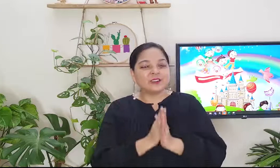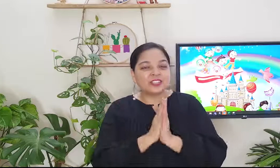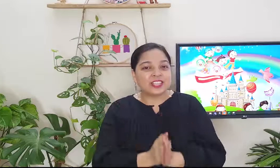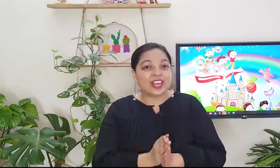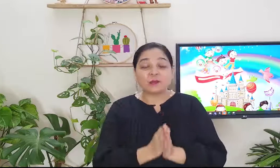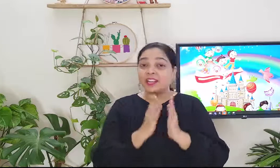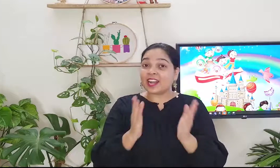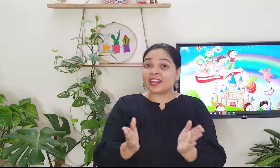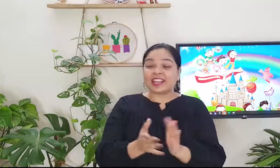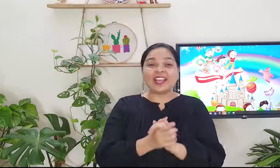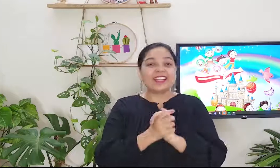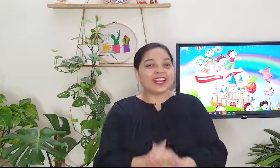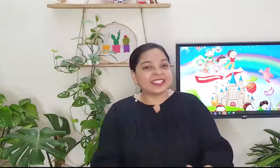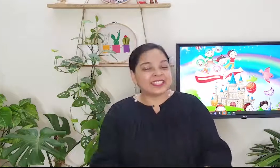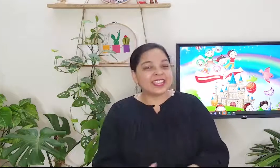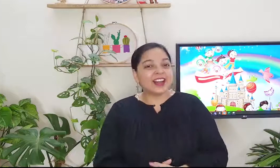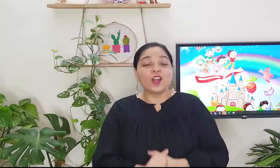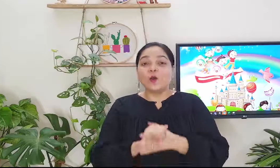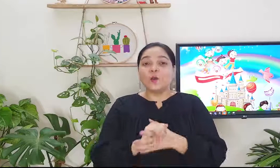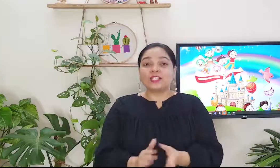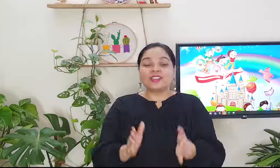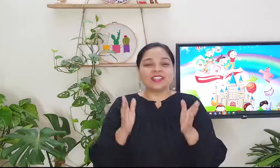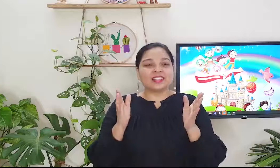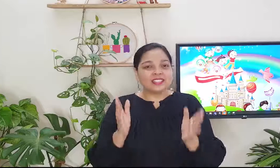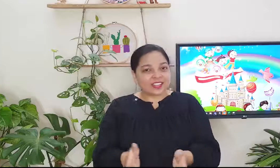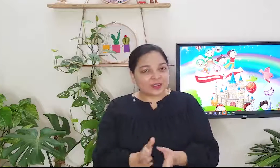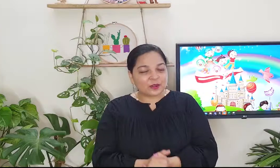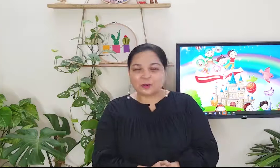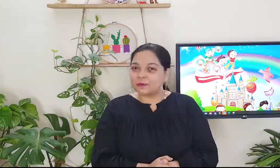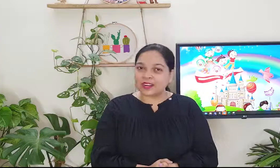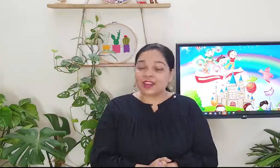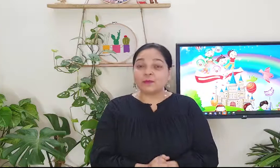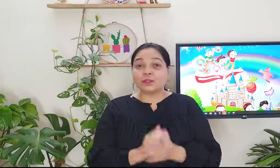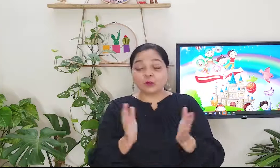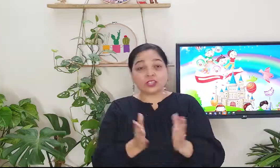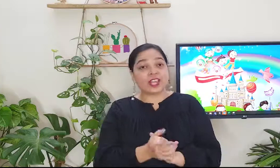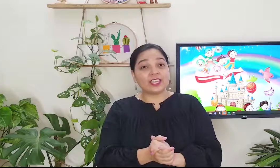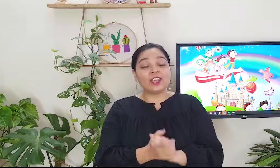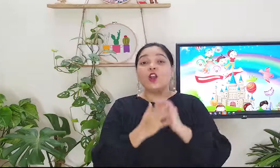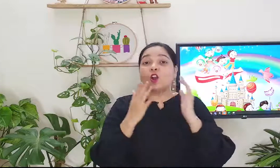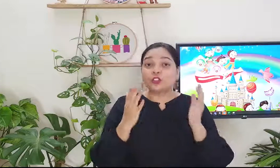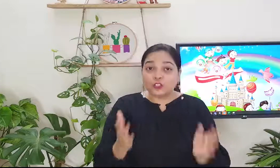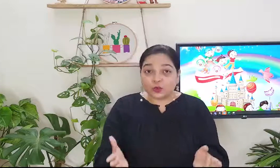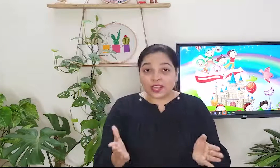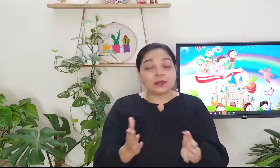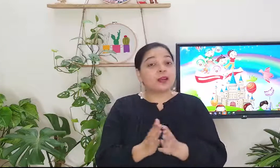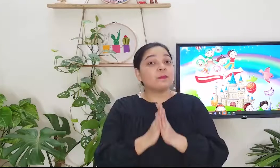আমরা গান করেছি, ডান্স করেছি, বাস্তবিকতা সংগ্রহ করেছি, ঘোষণা করেছি, আমরা জোনার ব্যাপারে অনেক